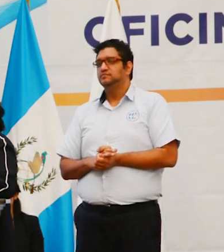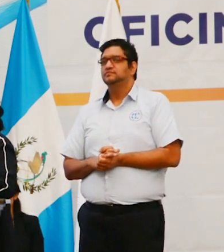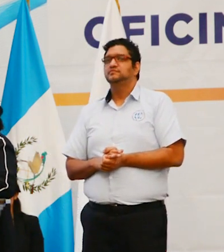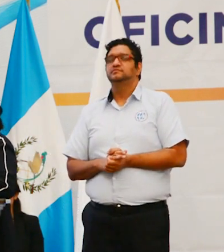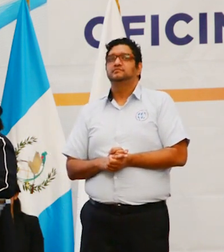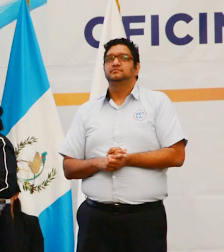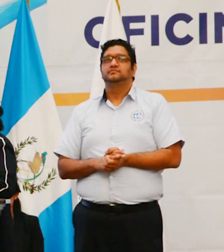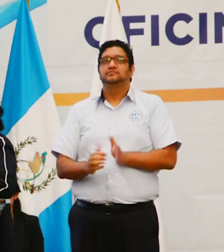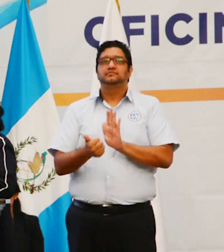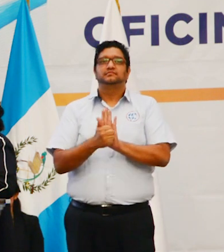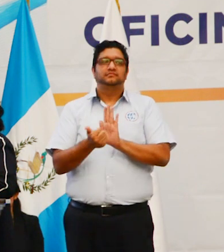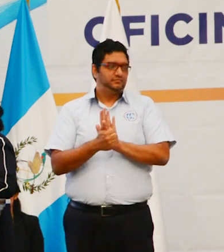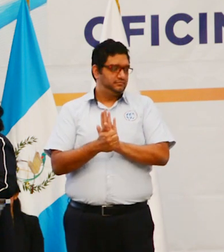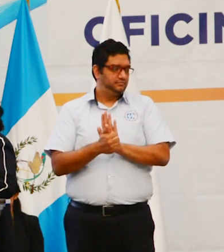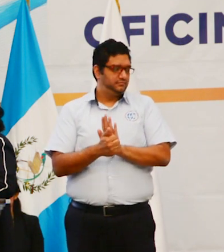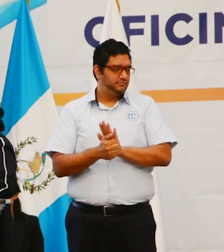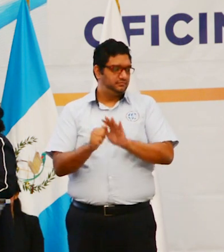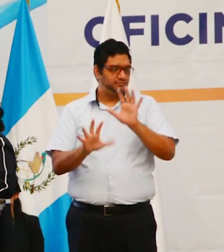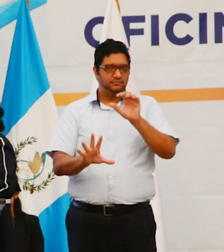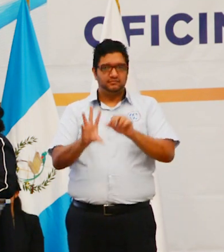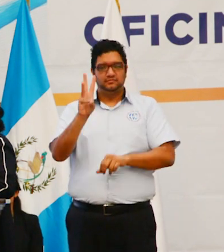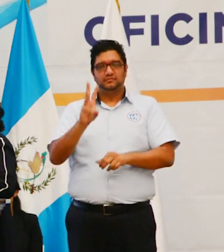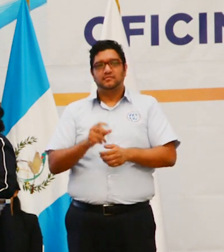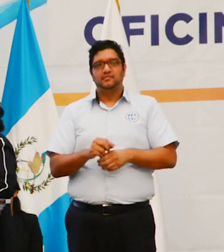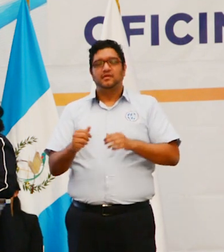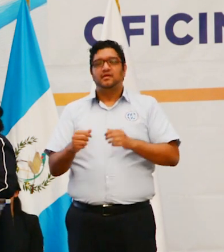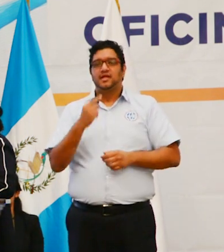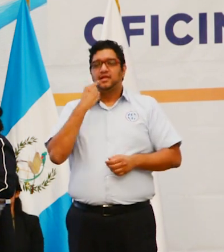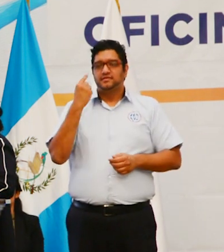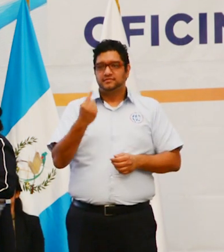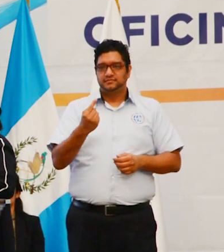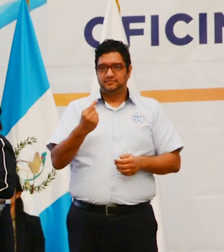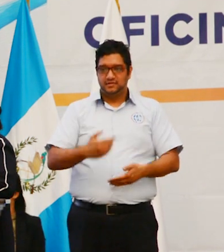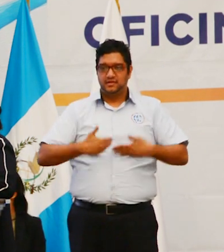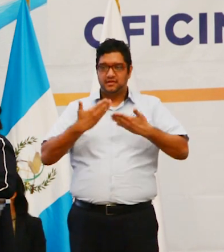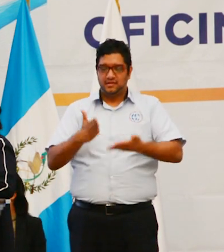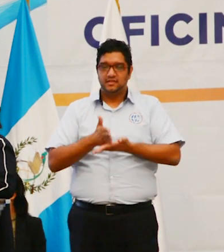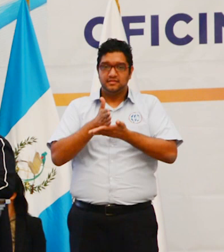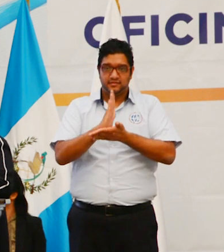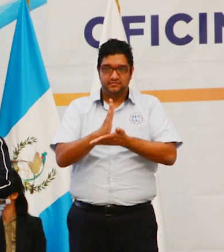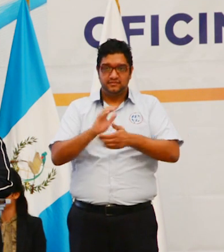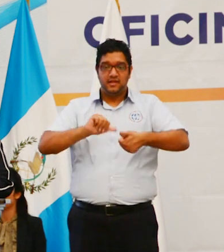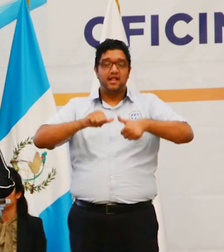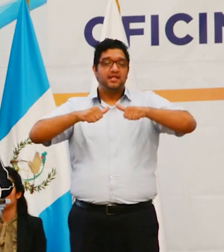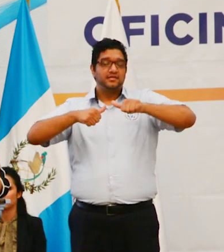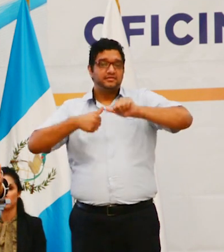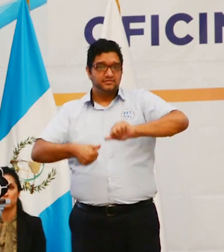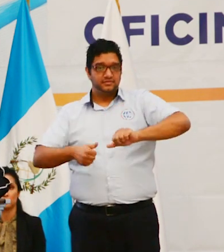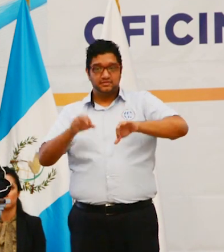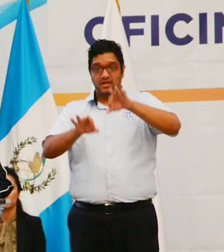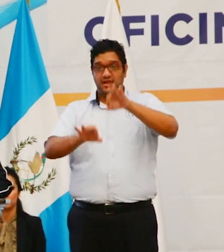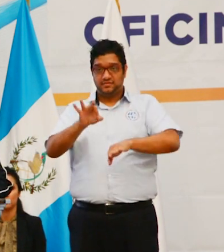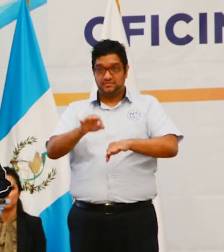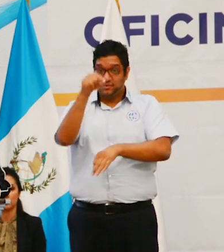En el artículo 13 se indica que los estados parte asegurarán que las personas con discapacidad tengan acceso a la justicia. Ese es el